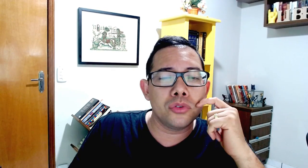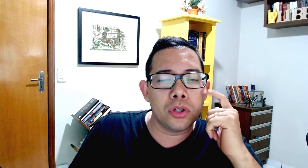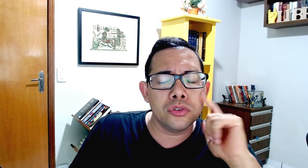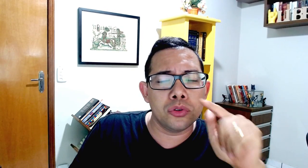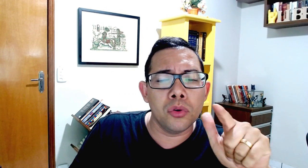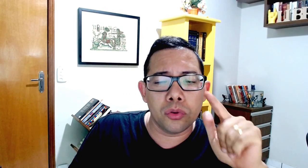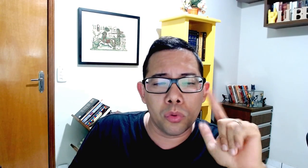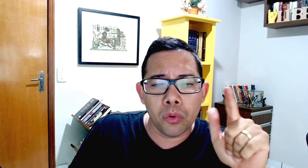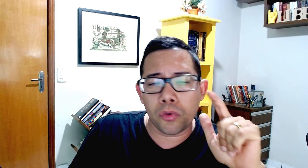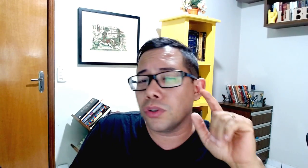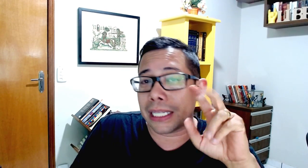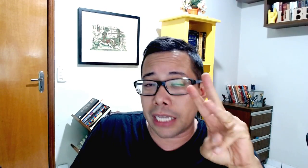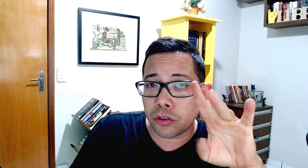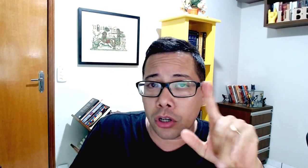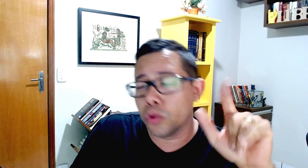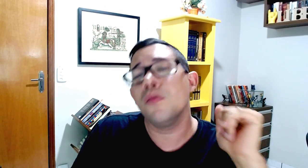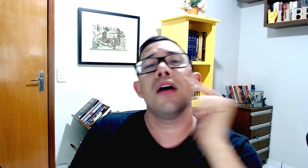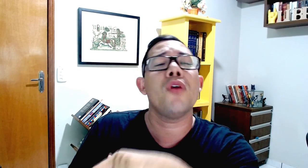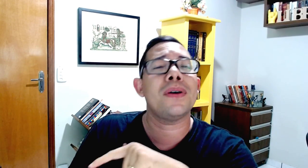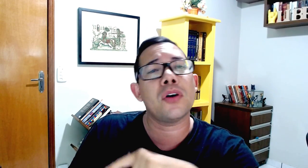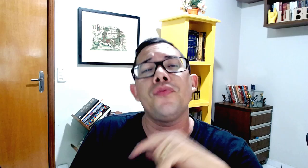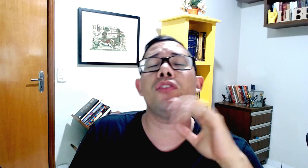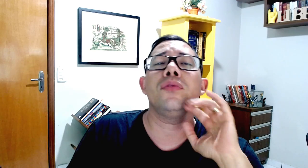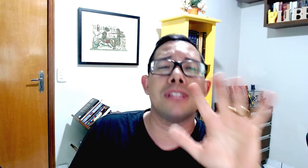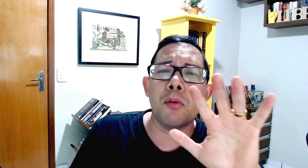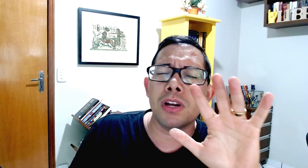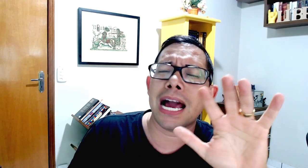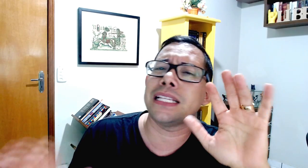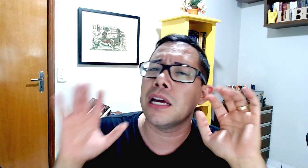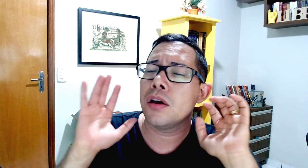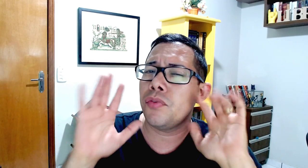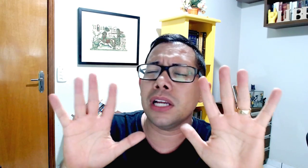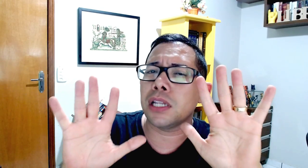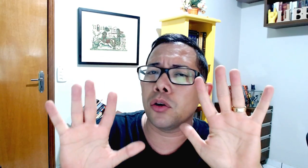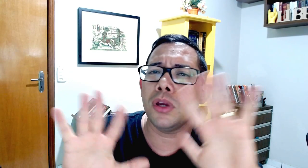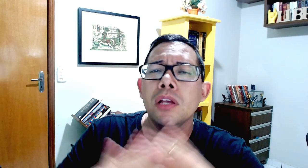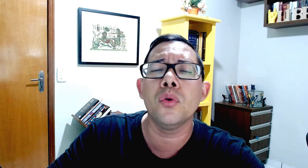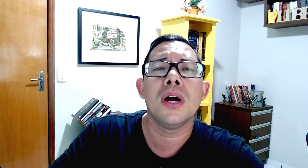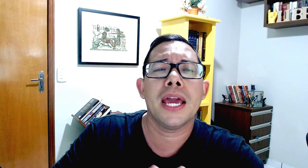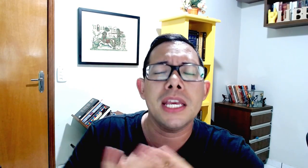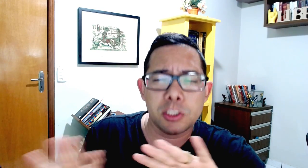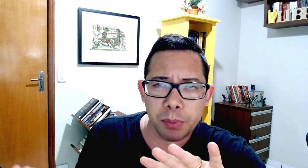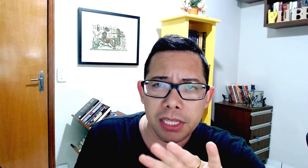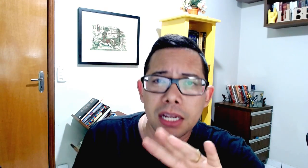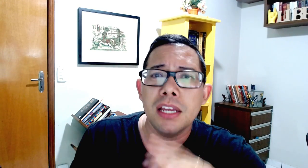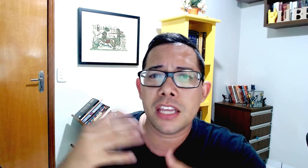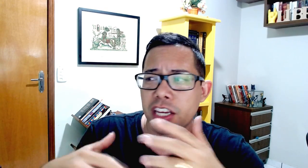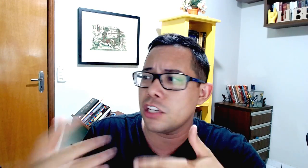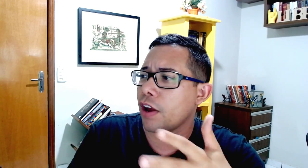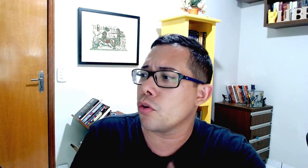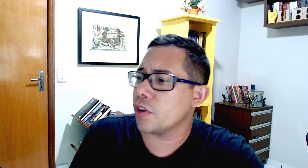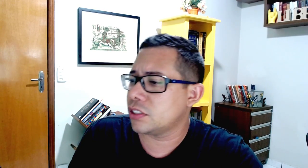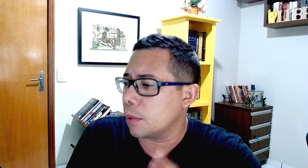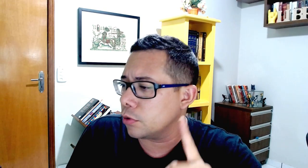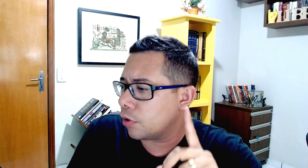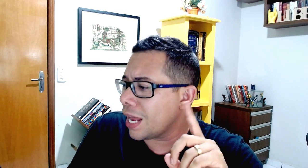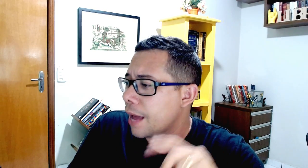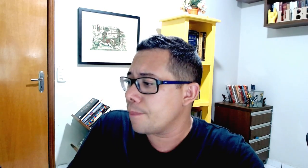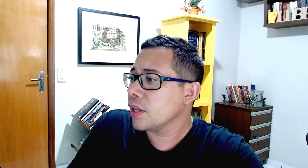treino dois anos um contato 321 vou passar o vídeo dá uma olhada o Campino respira que a gente vai conversando vamos